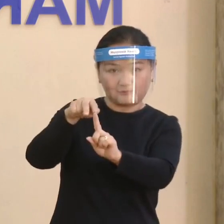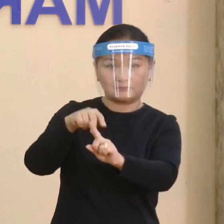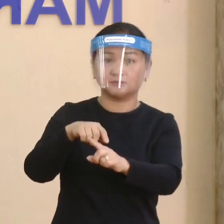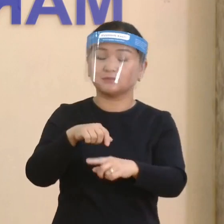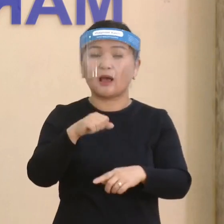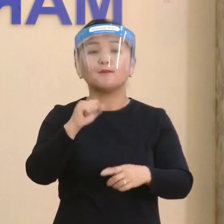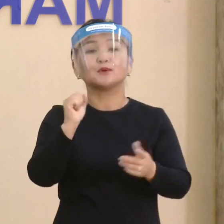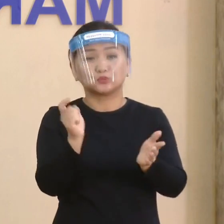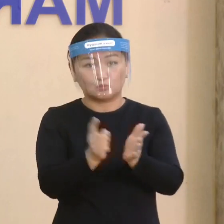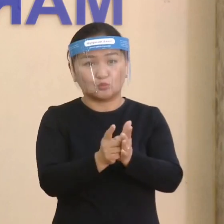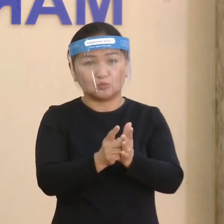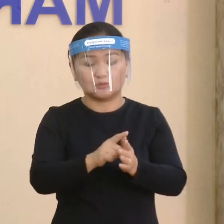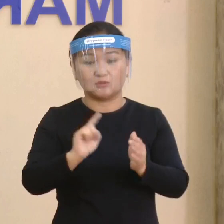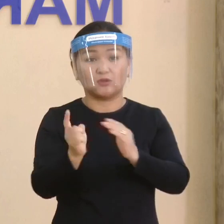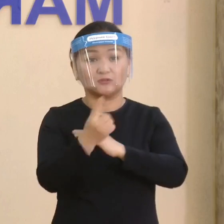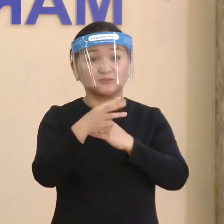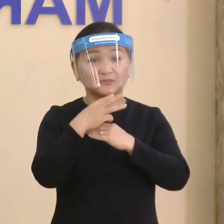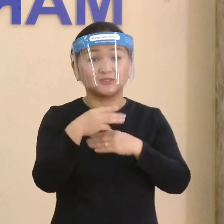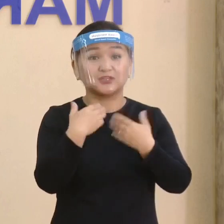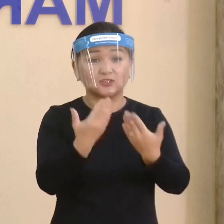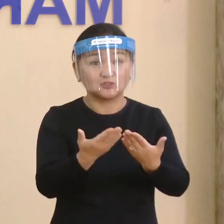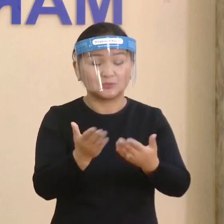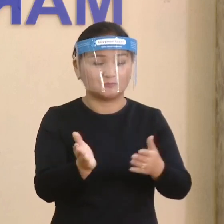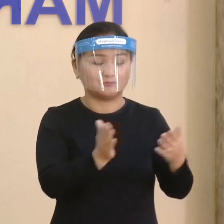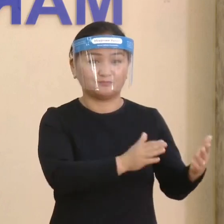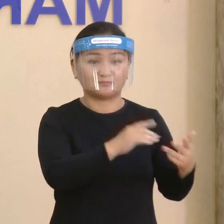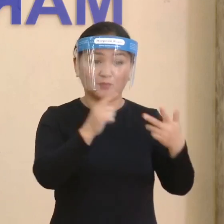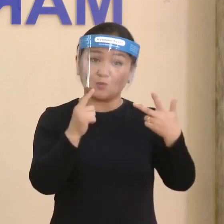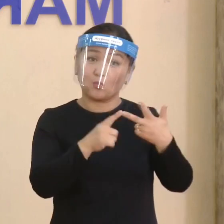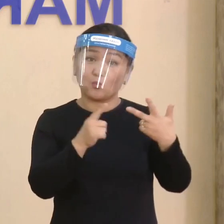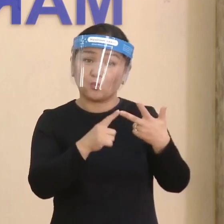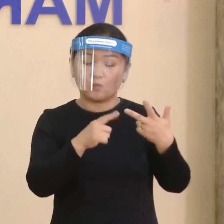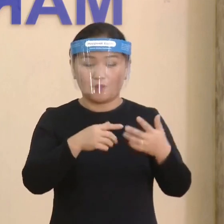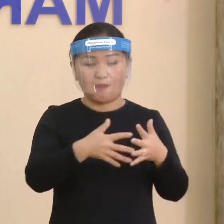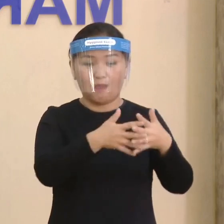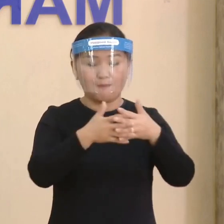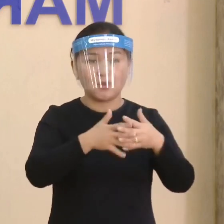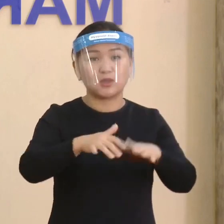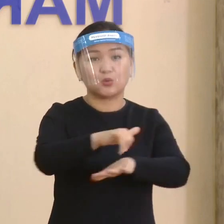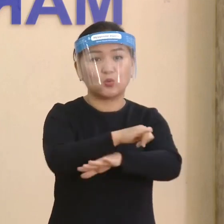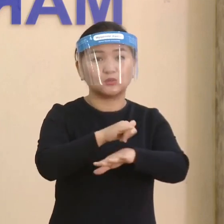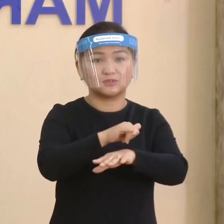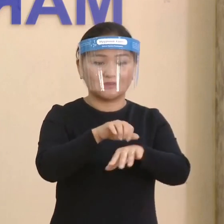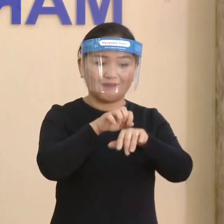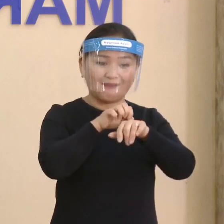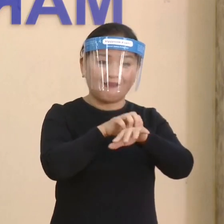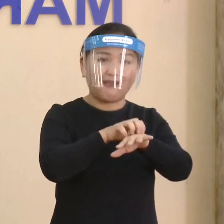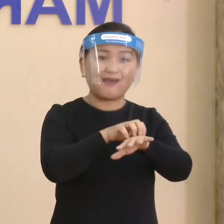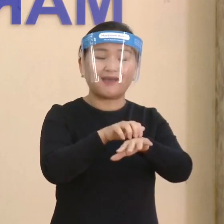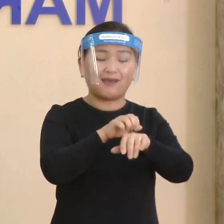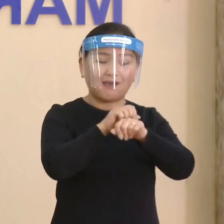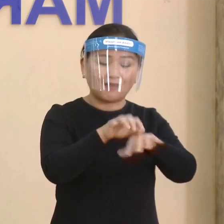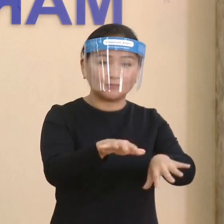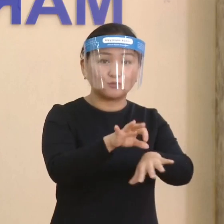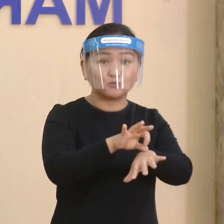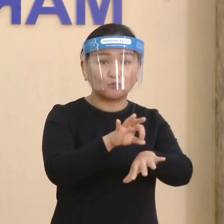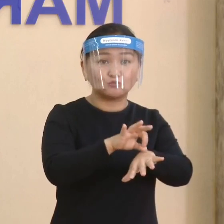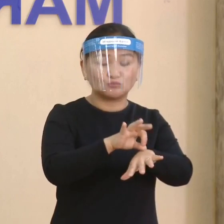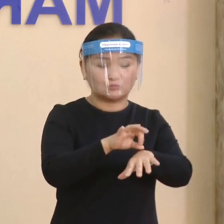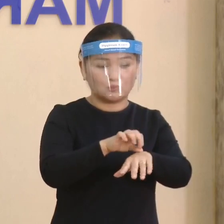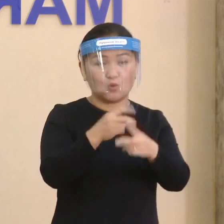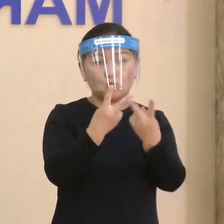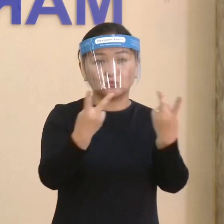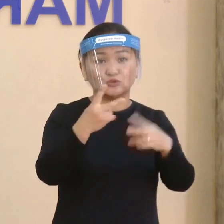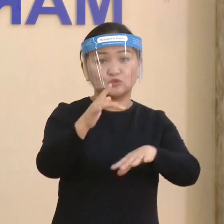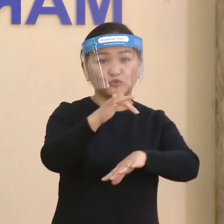шүү гэдгийг бол онцлон тэмдэглэсэн байна. За мөн 3 дугаарт Америкийн нэгдсэн улсын халдварт өвчин харшил судлалын үндэсний төвийн захирал доктор Паучи одоо